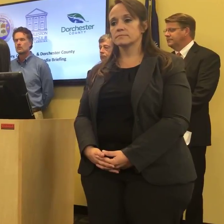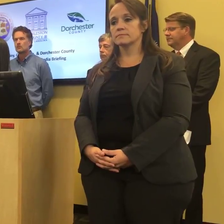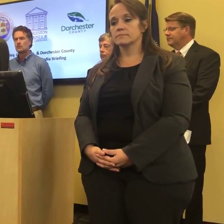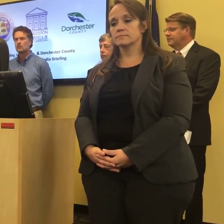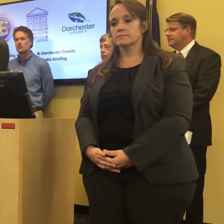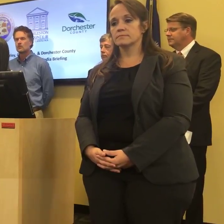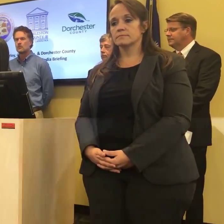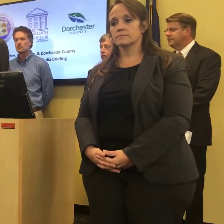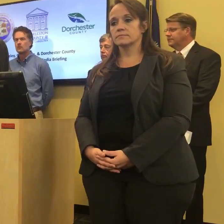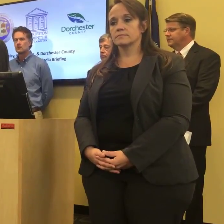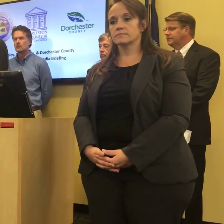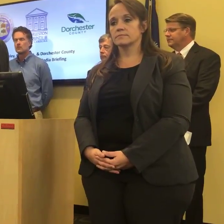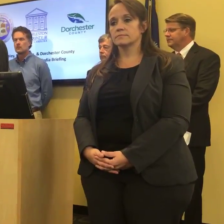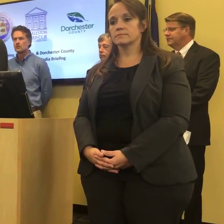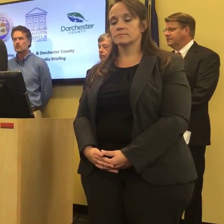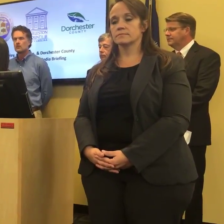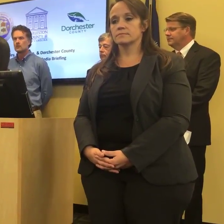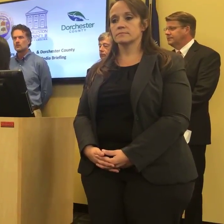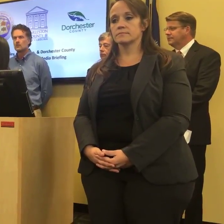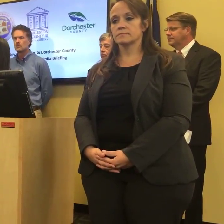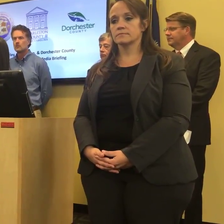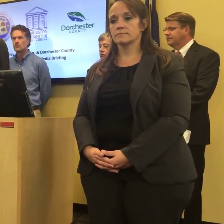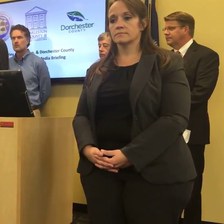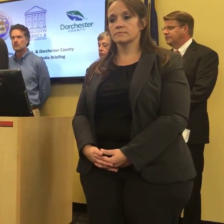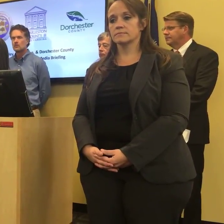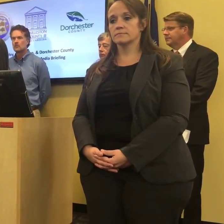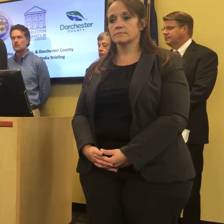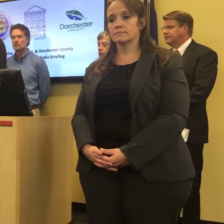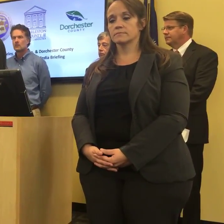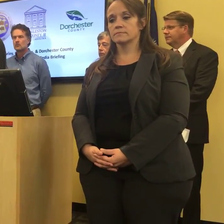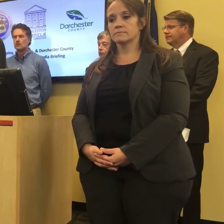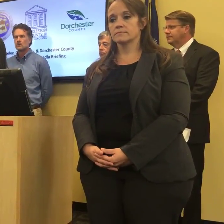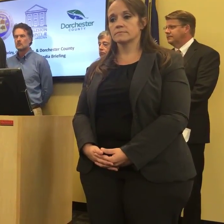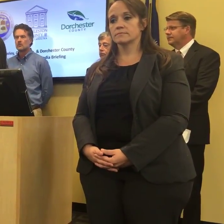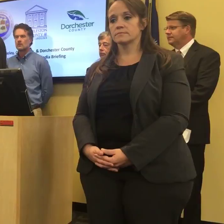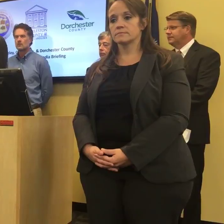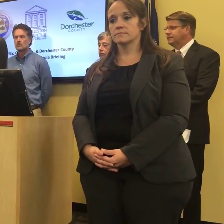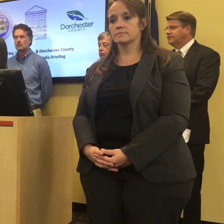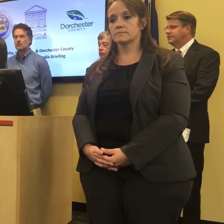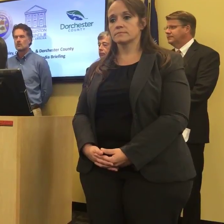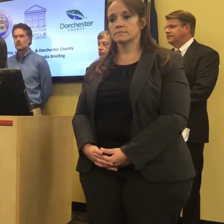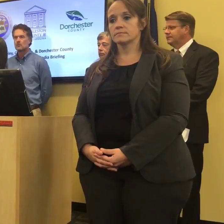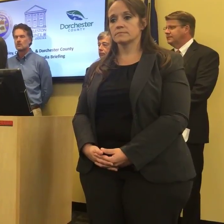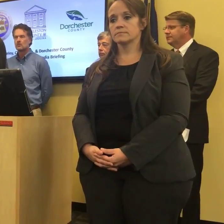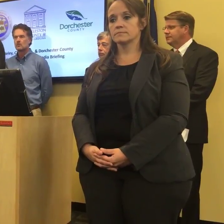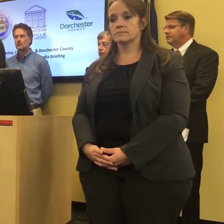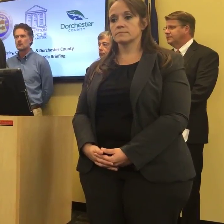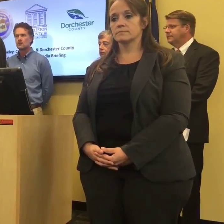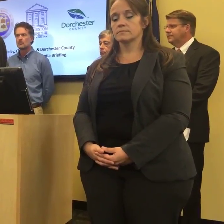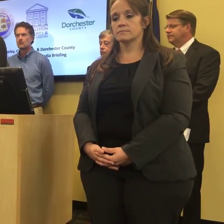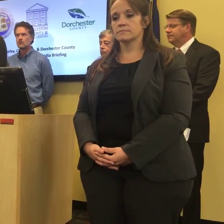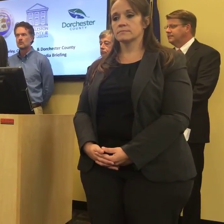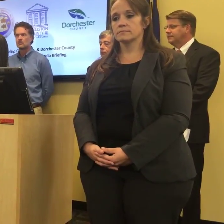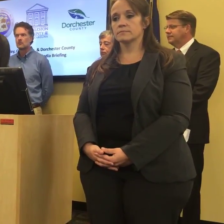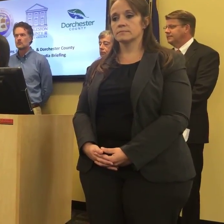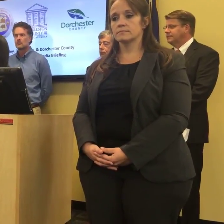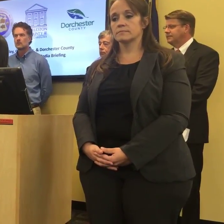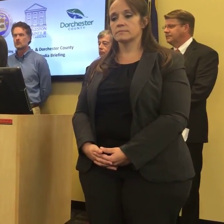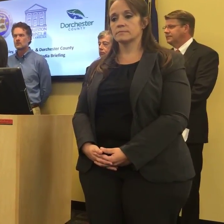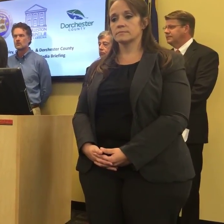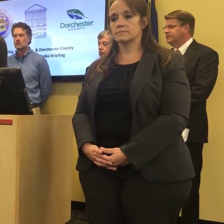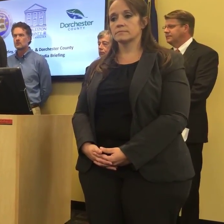se reanudará el día de mañana. El condado de Charleston ha activado la línea de información ciudadana en español. El número es